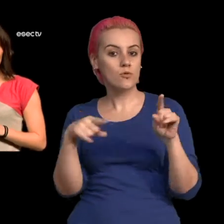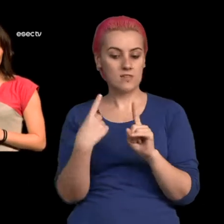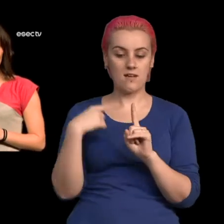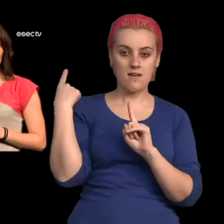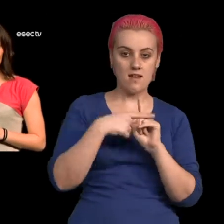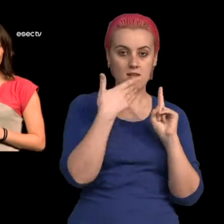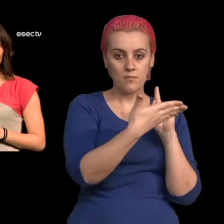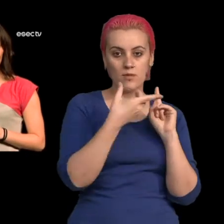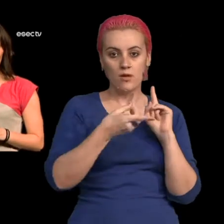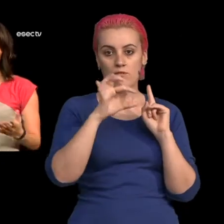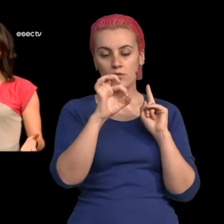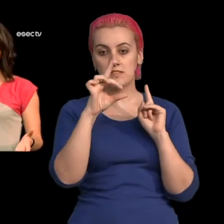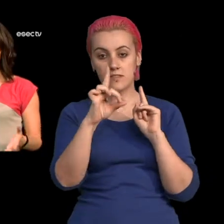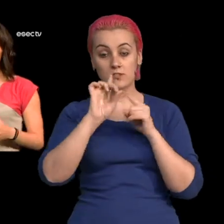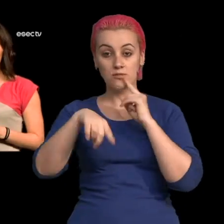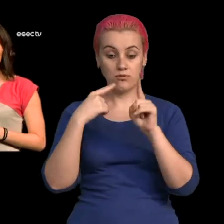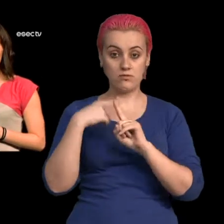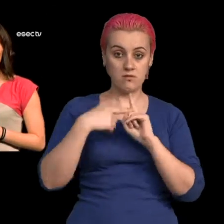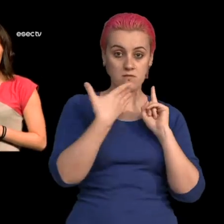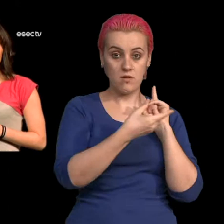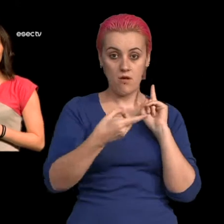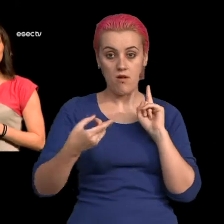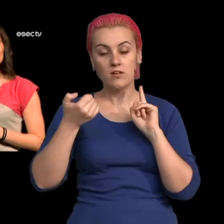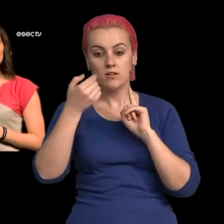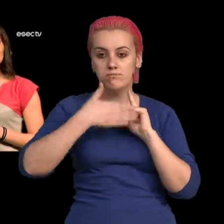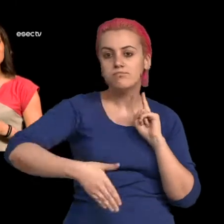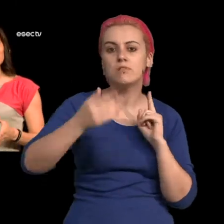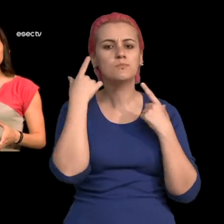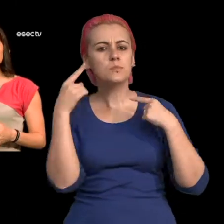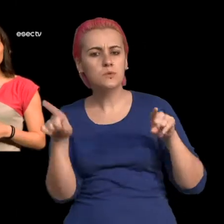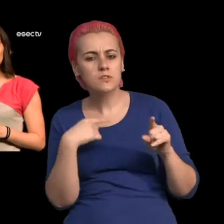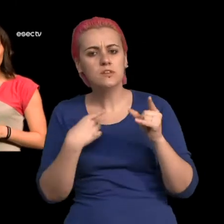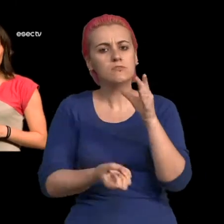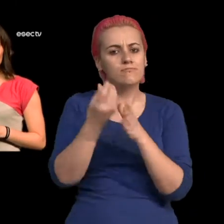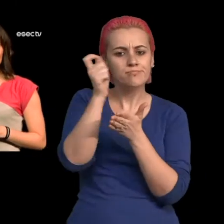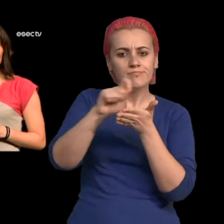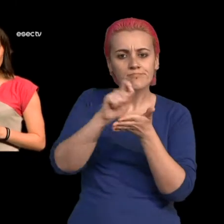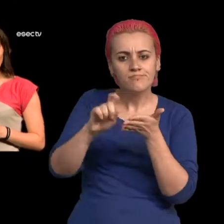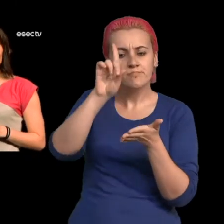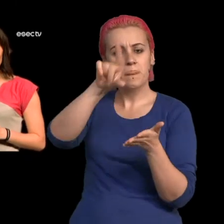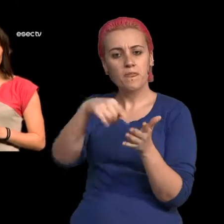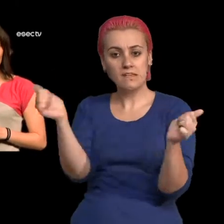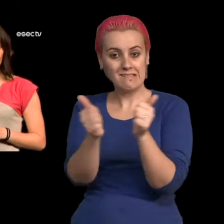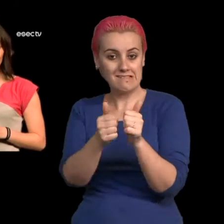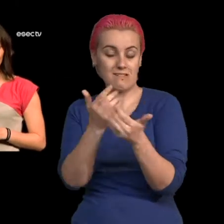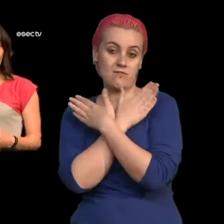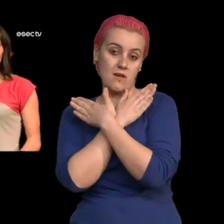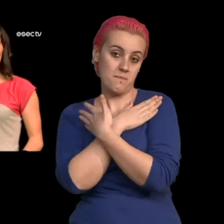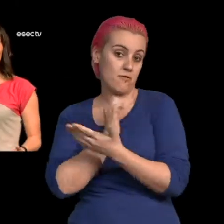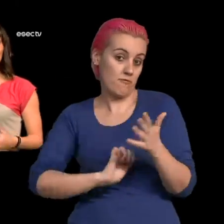em 1986. E desde 95 cria canções e interpreta-as com o músico amigo João